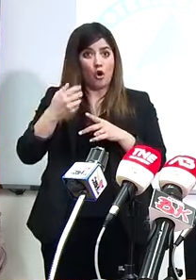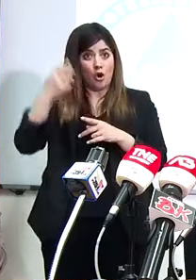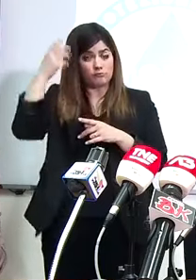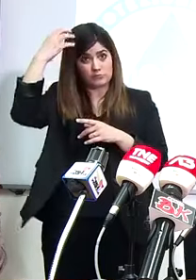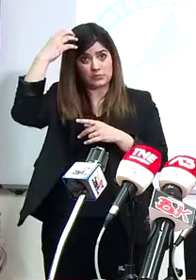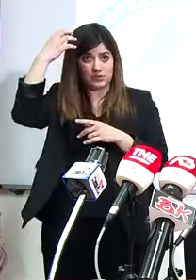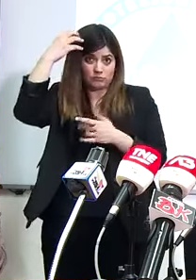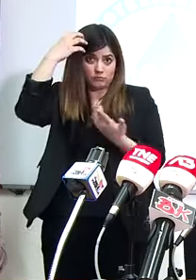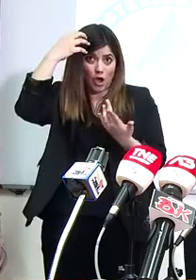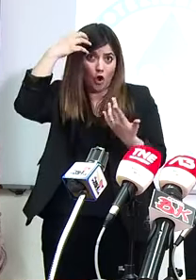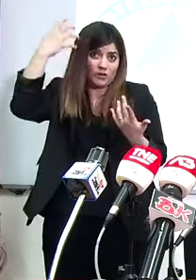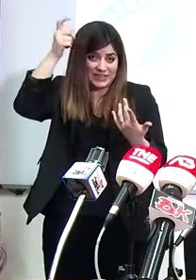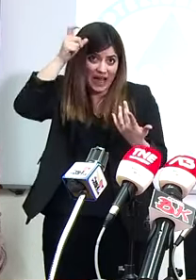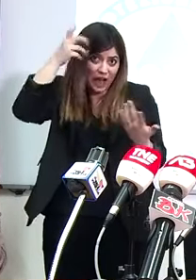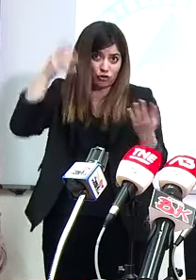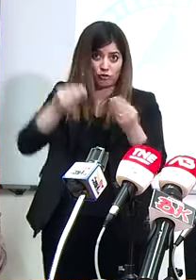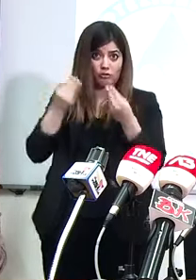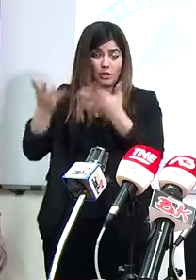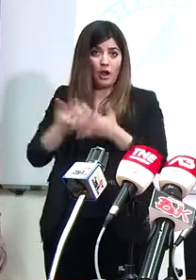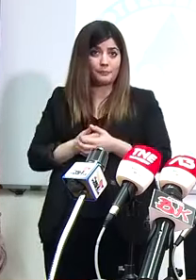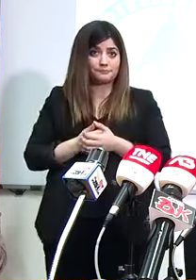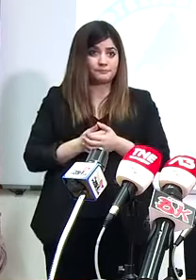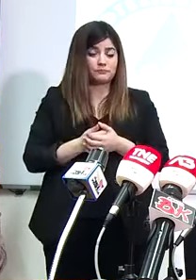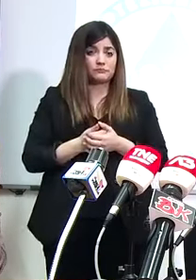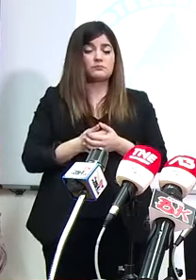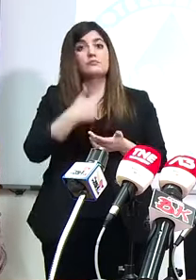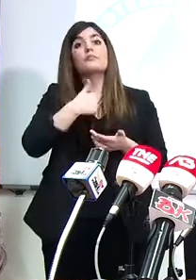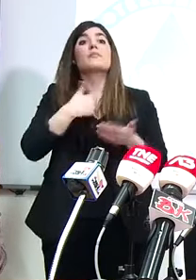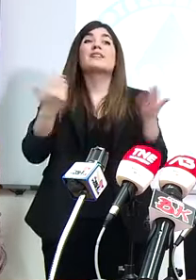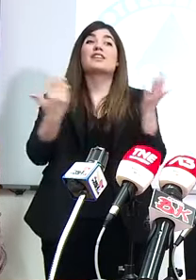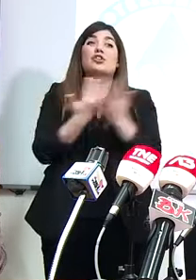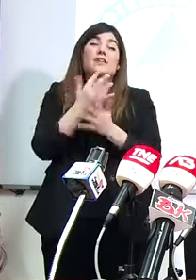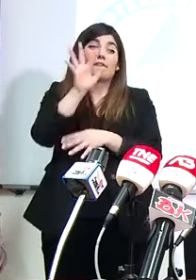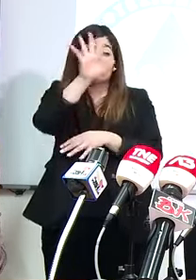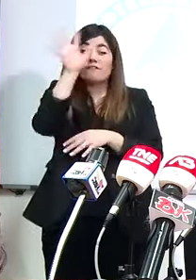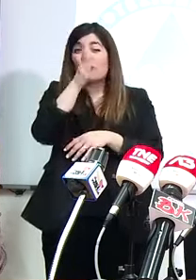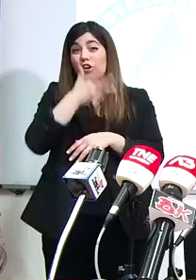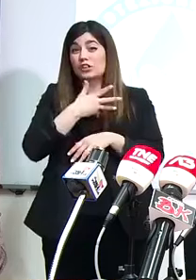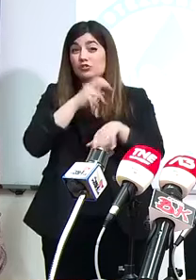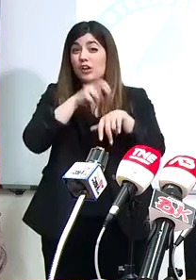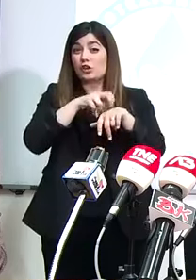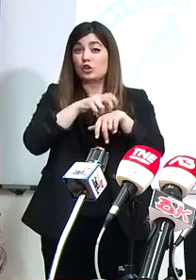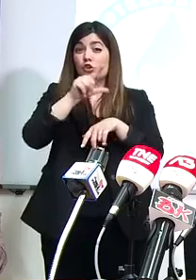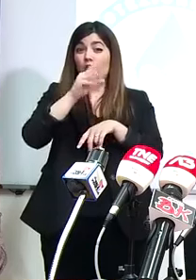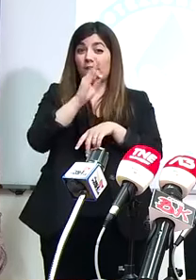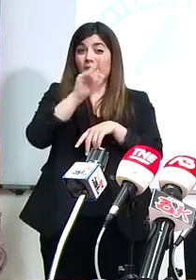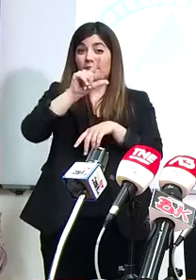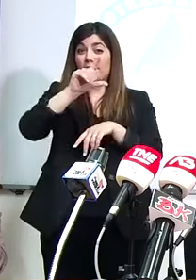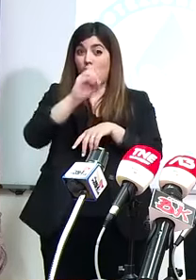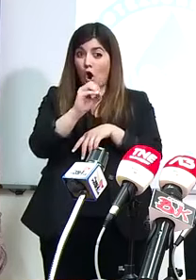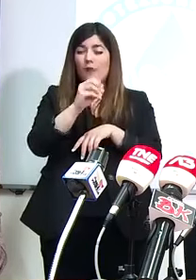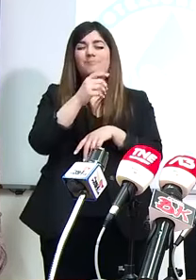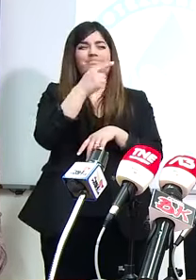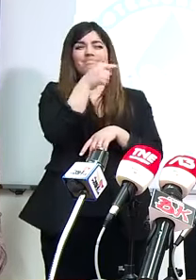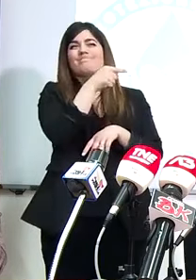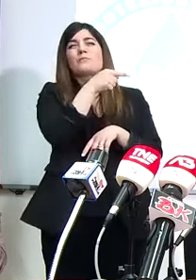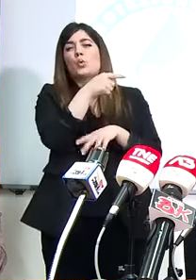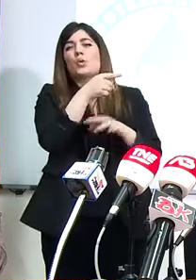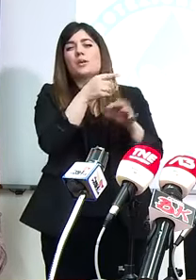nel senso che come forse ci raggiunge il dottor floor che oggi è andato dai nas aveva l'appuntamento con i nas e